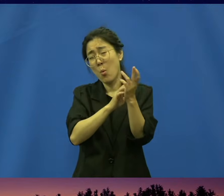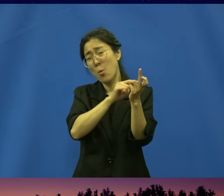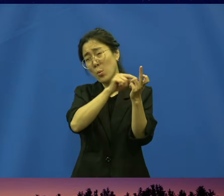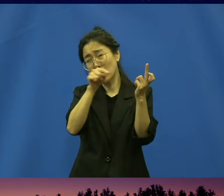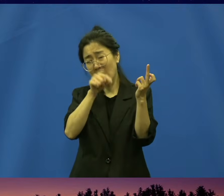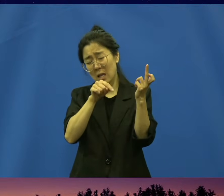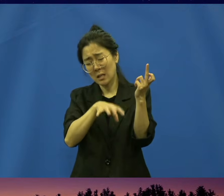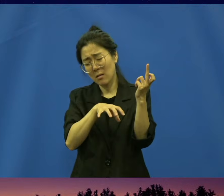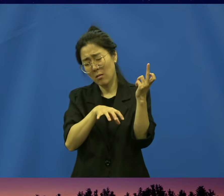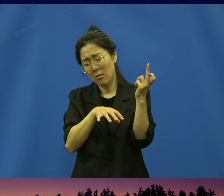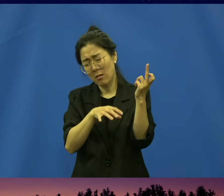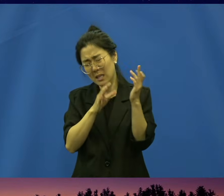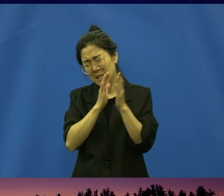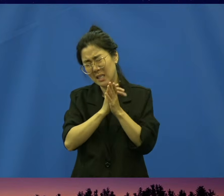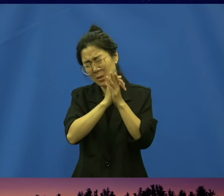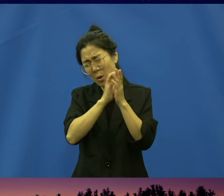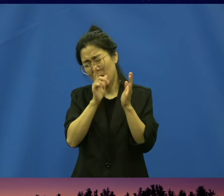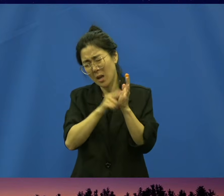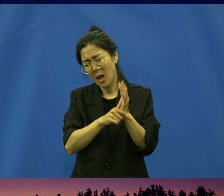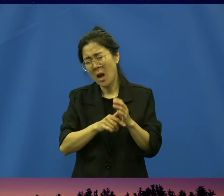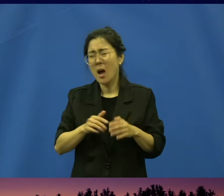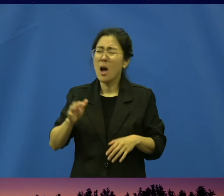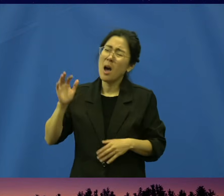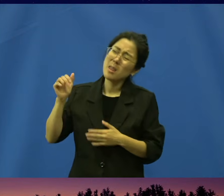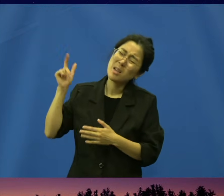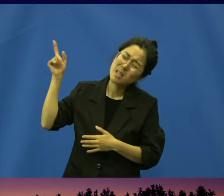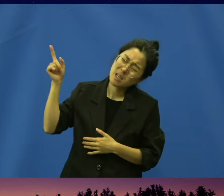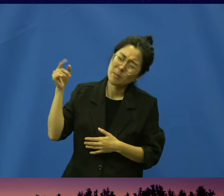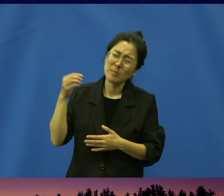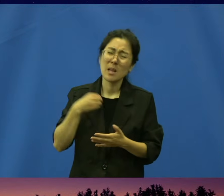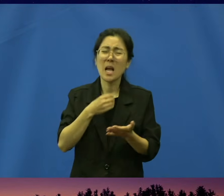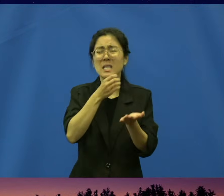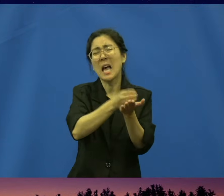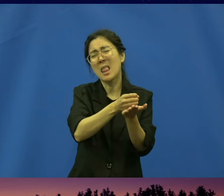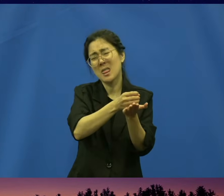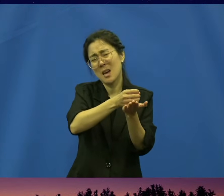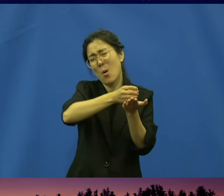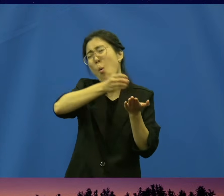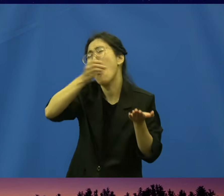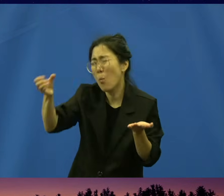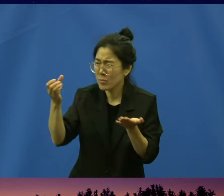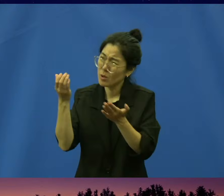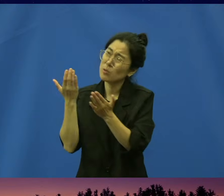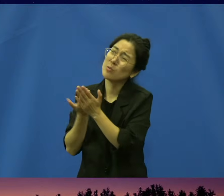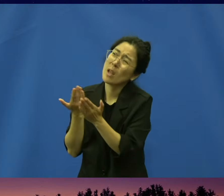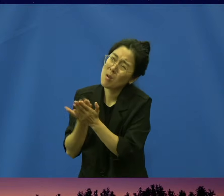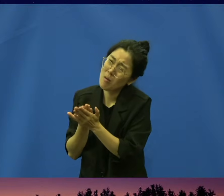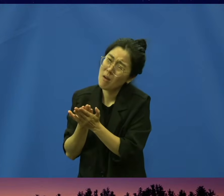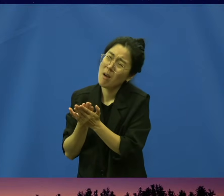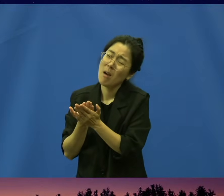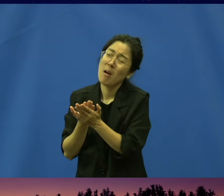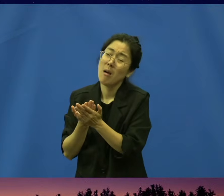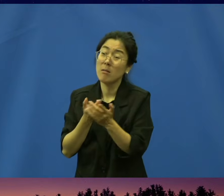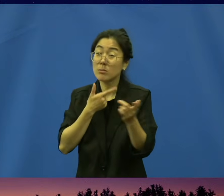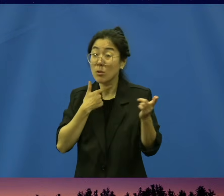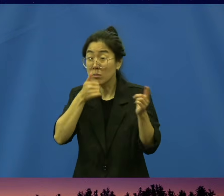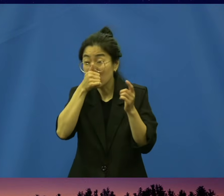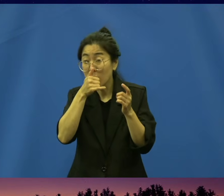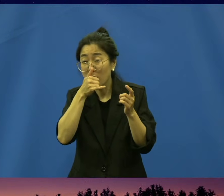이것을 나에게서 옮겨가게 해달라고 기도를 하셨지만, 그럼에도 불구하고 주님은 그러한 죽음을 당하는